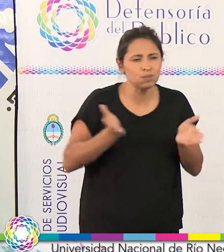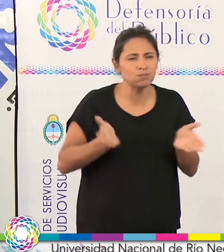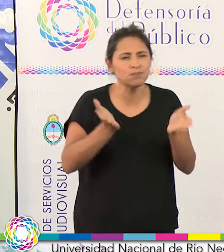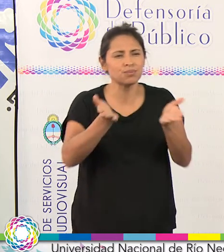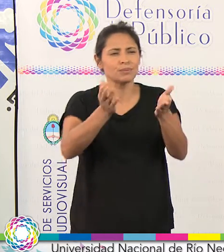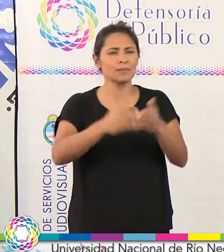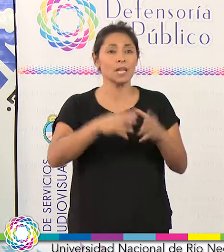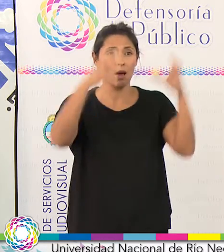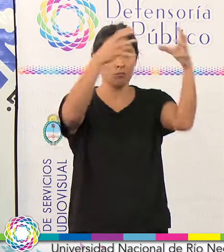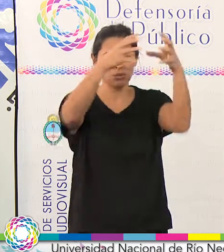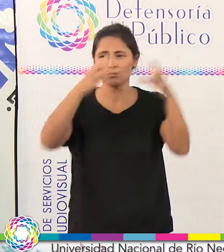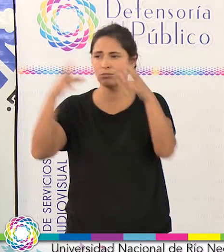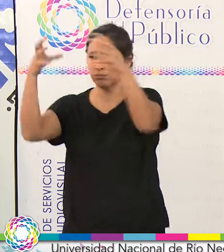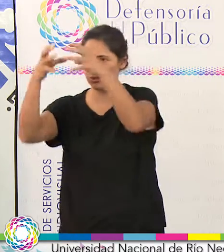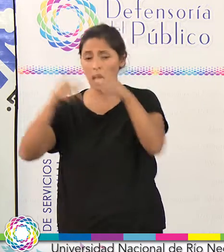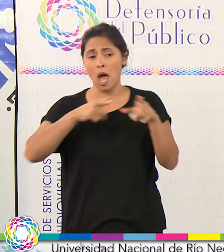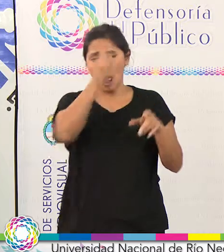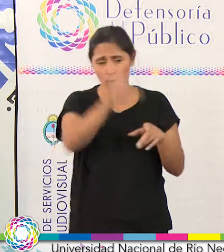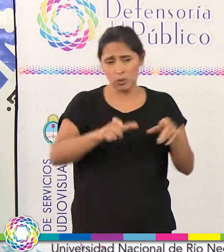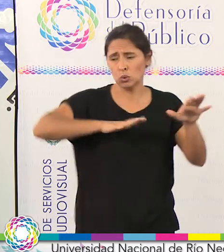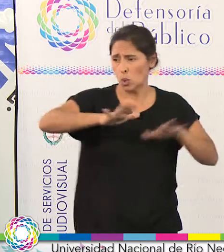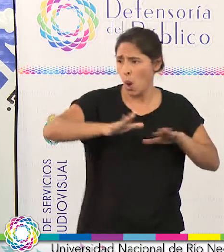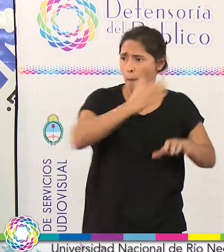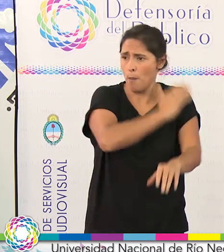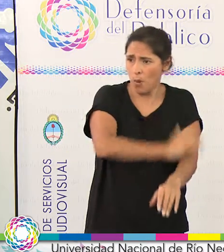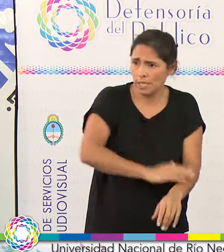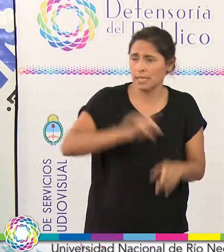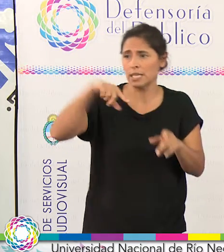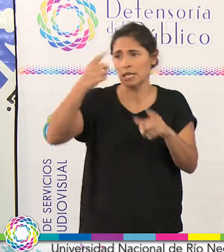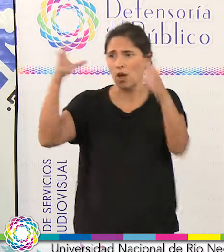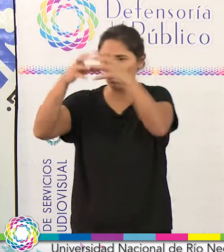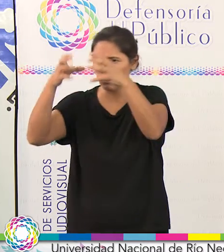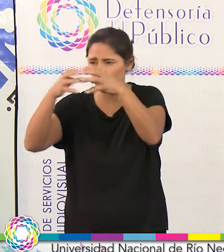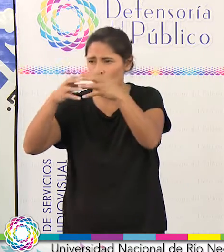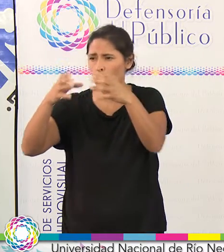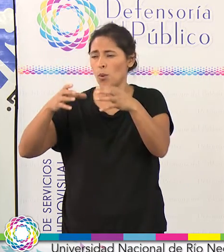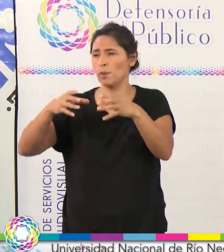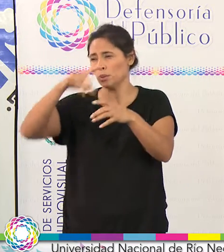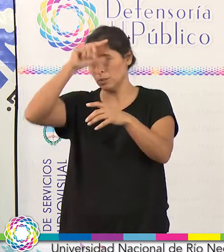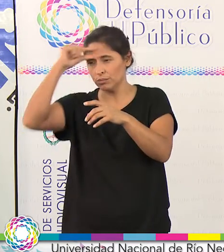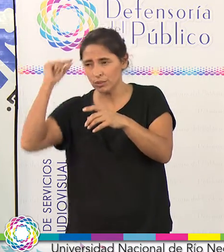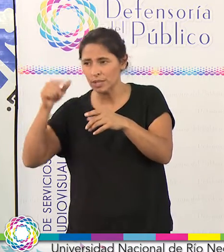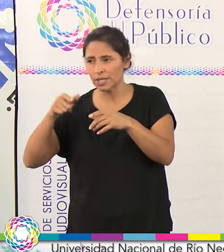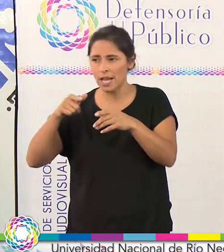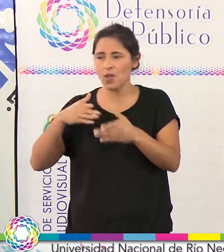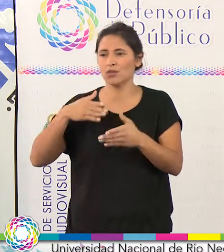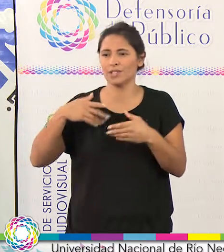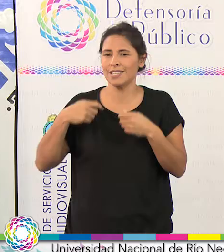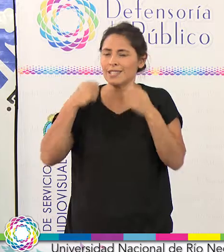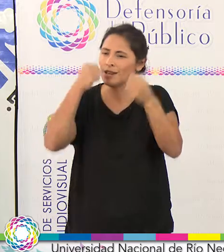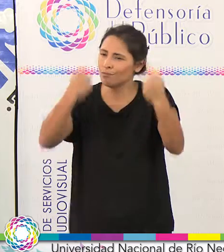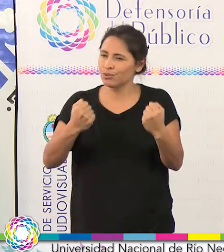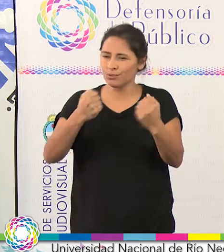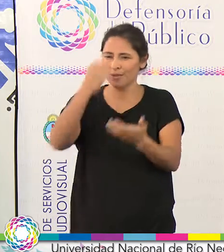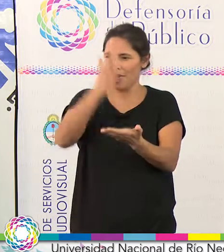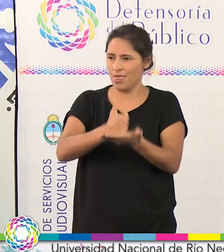digamos, que estos dos grupos, las personas en situación de pobreza y los pueblos originarios, puedan ejercer su derecho de la forma más plena posible. Yo pensaba,